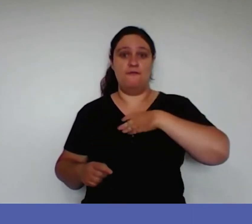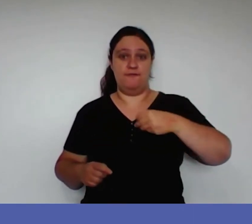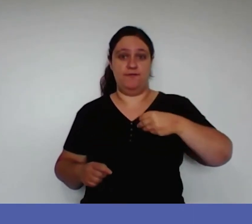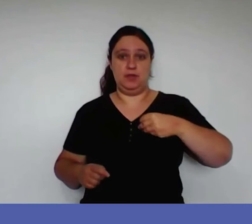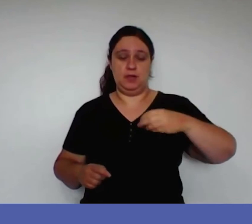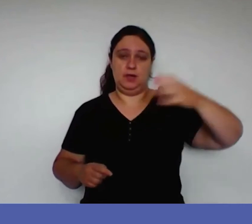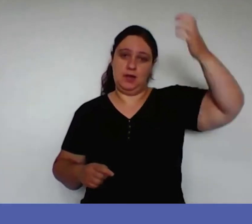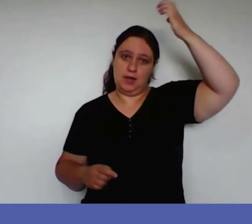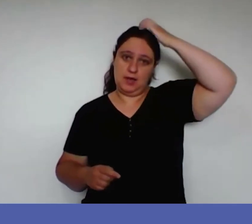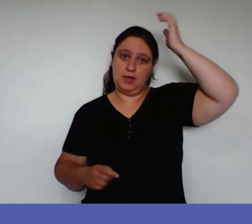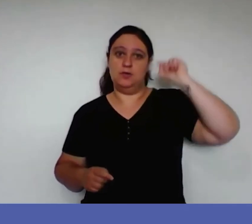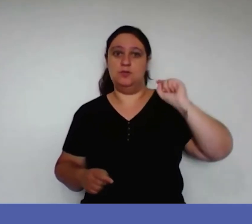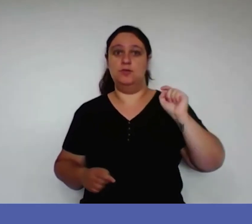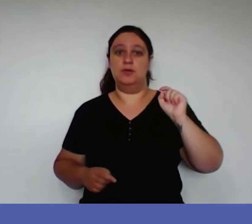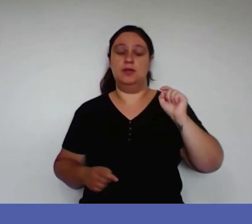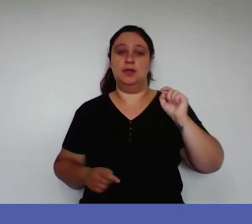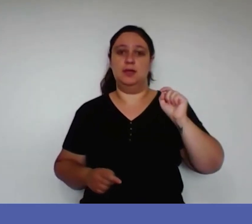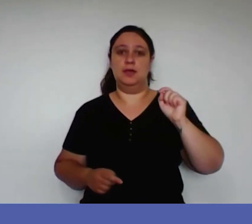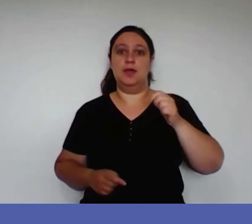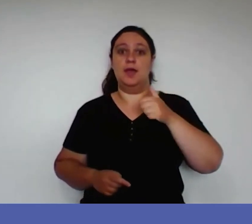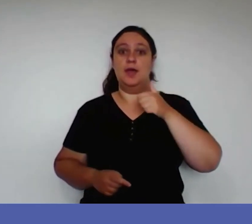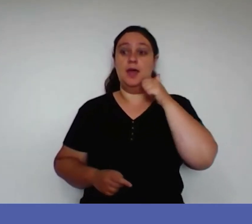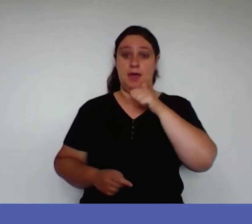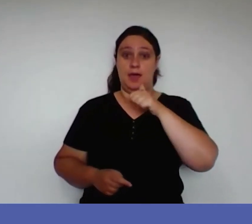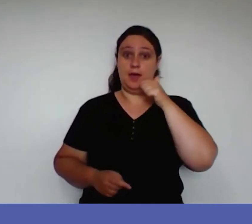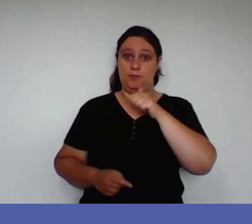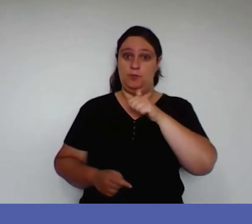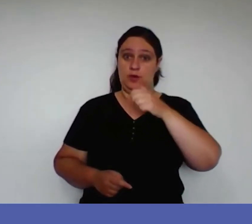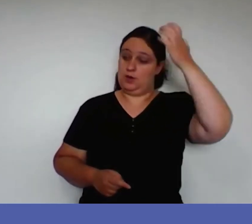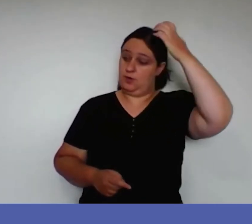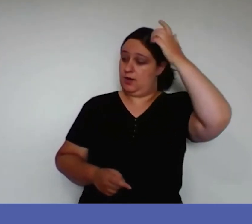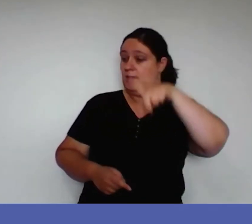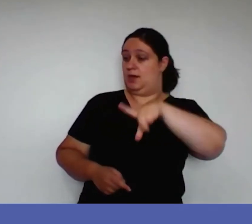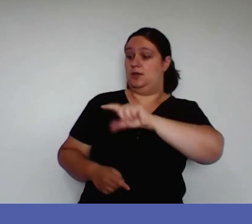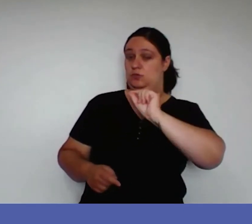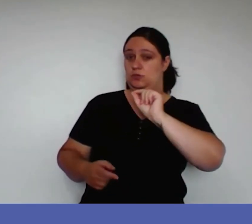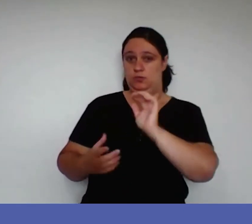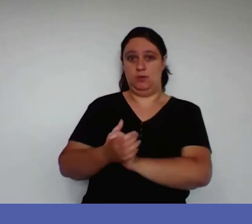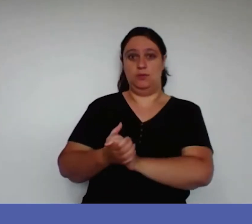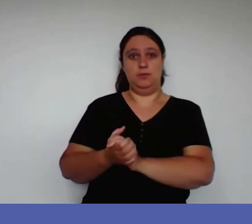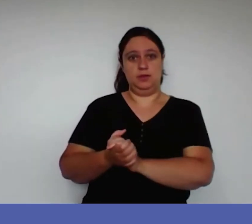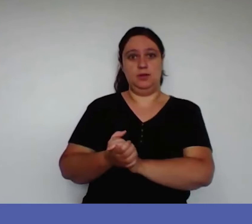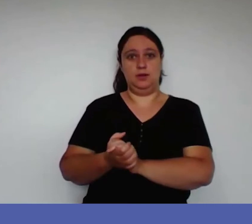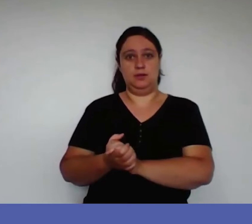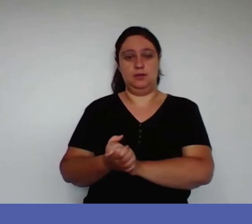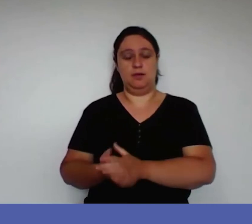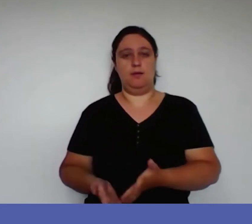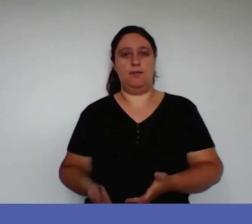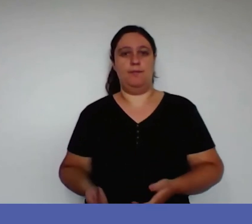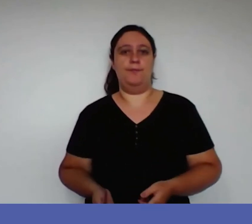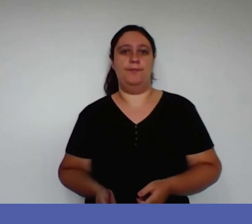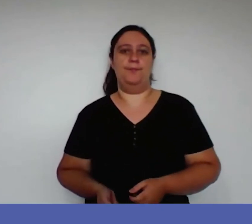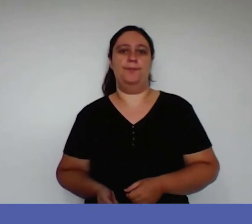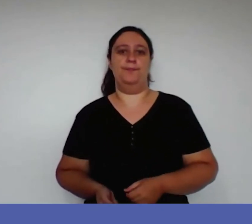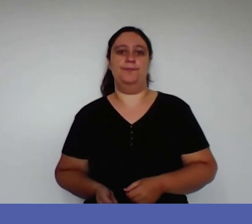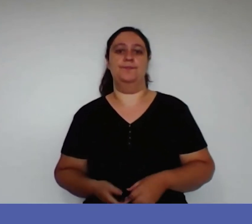rei escolheu, né, para ser a sua esposa. Isso é a filha do rei, tá? Então,